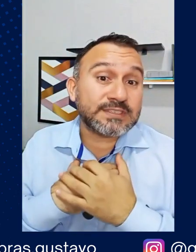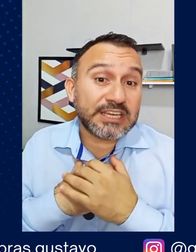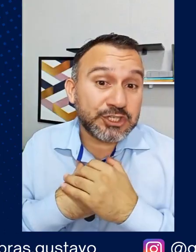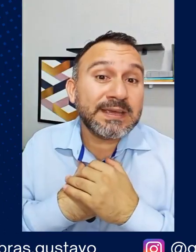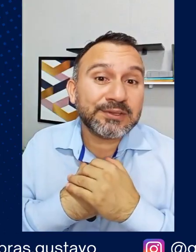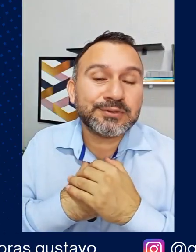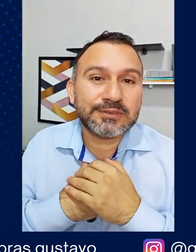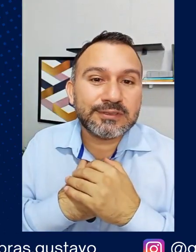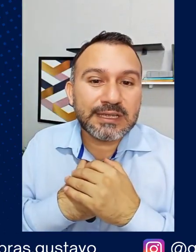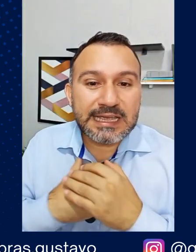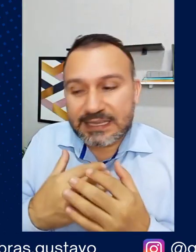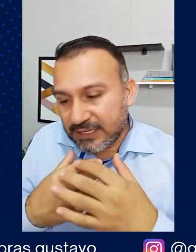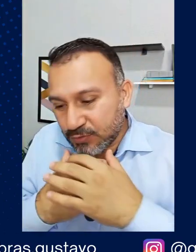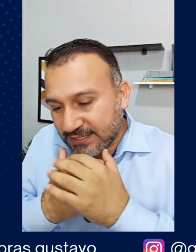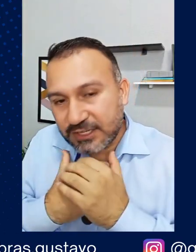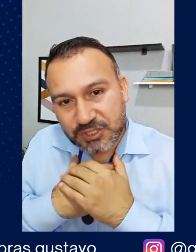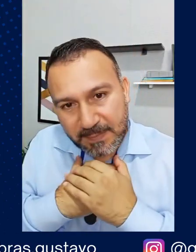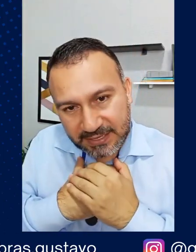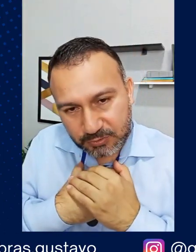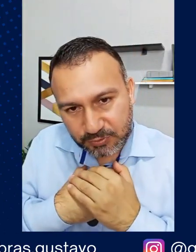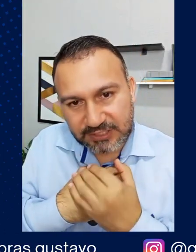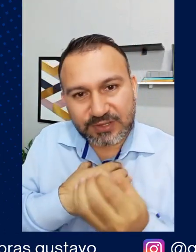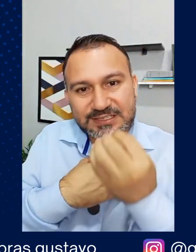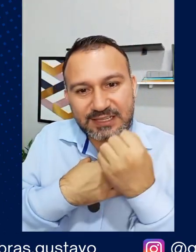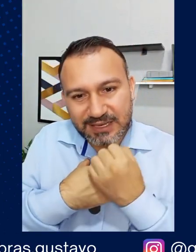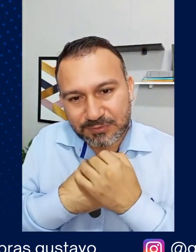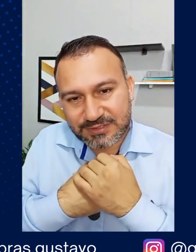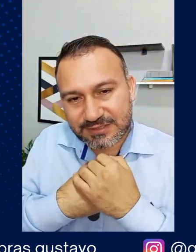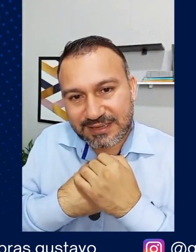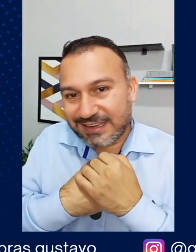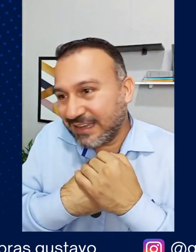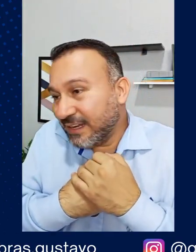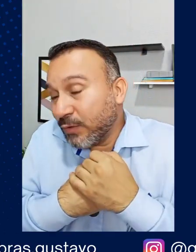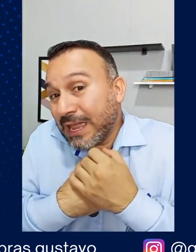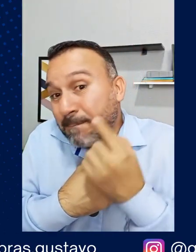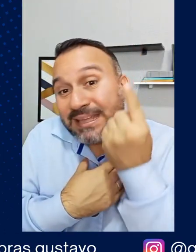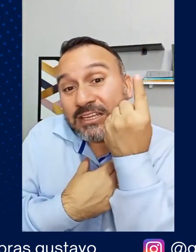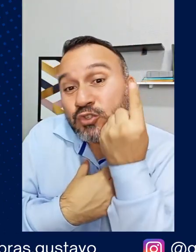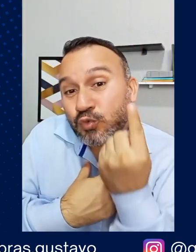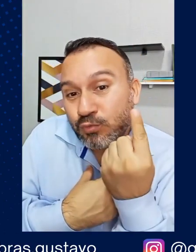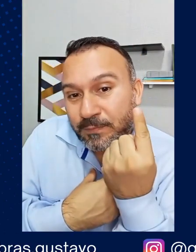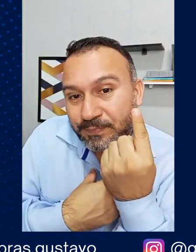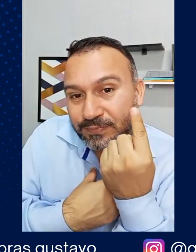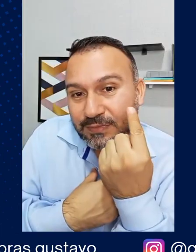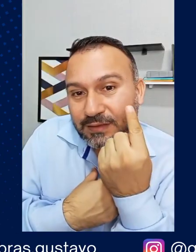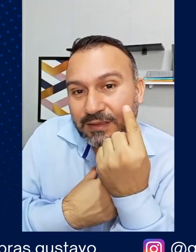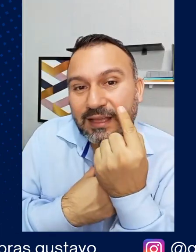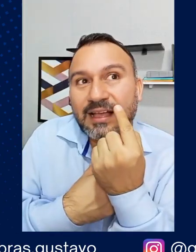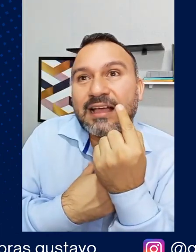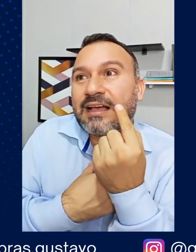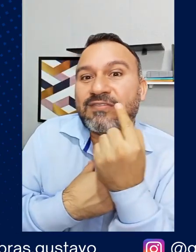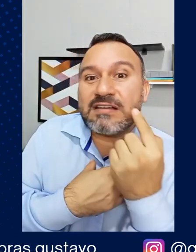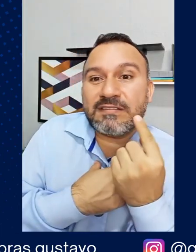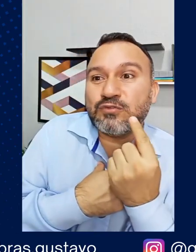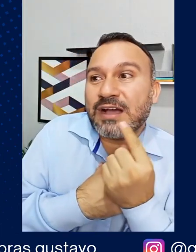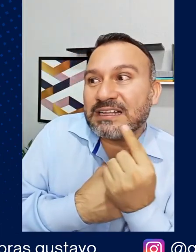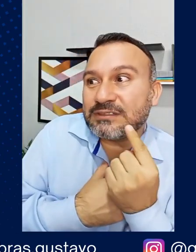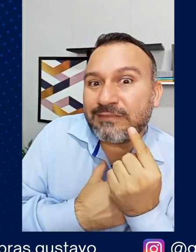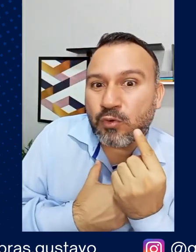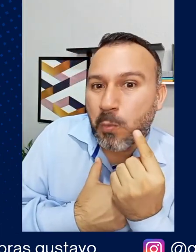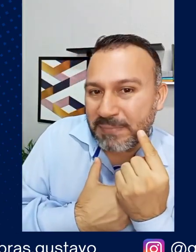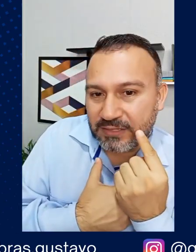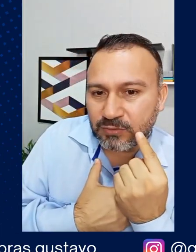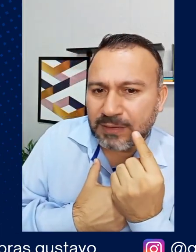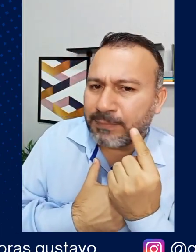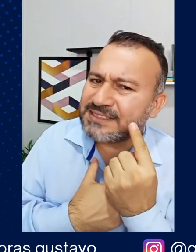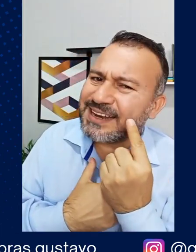vem de um sentimento. E o sentimento que nós temos, ele não é apenas um. Ah, a Flávia viu o rato,